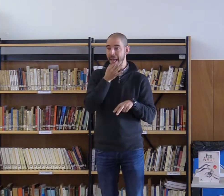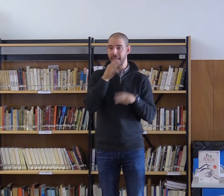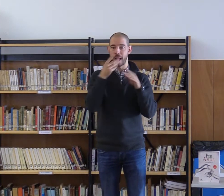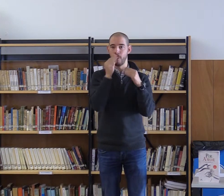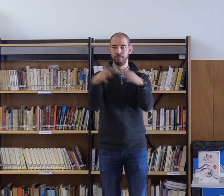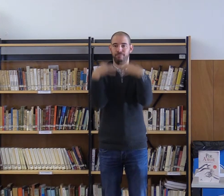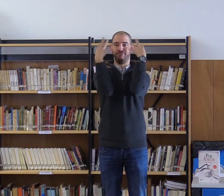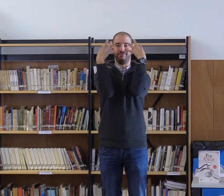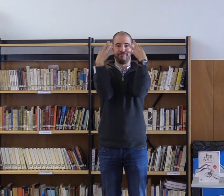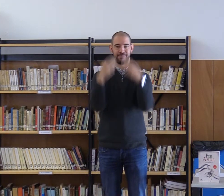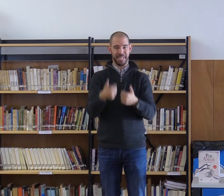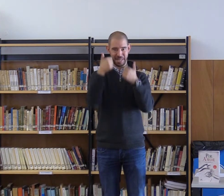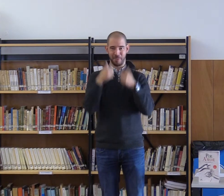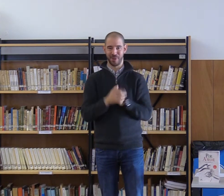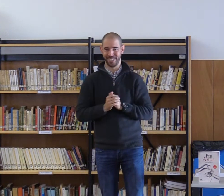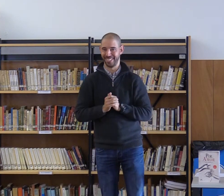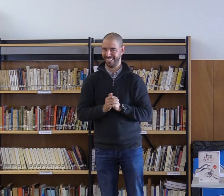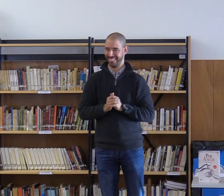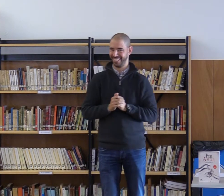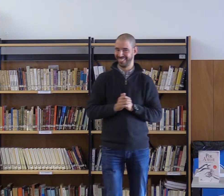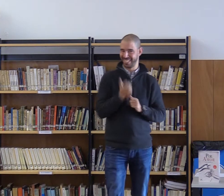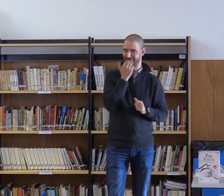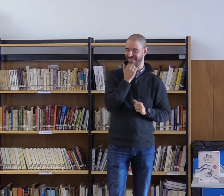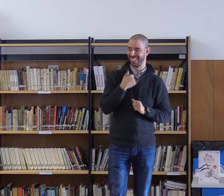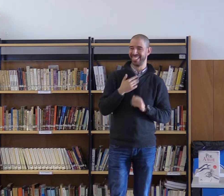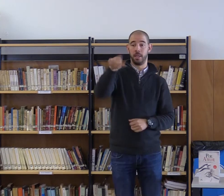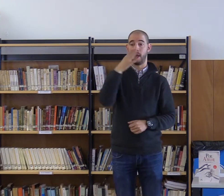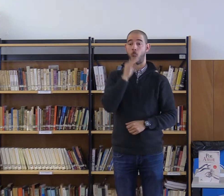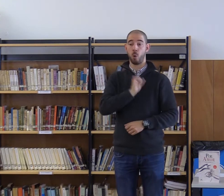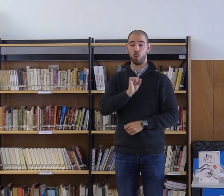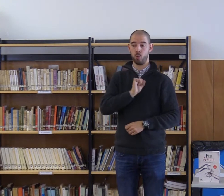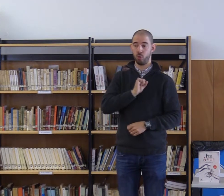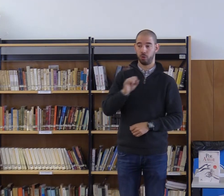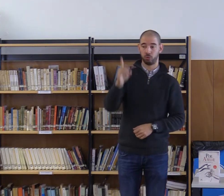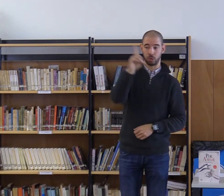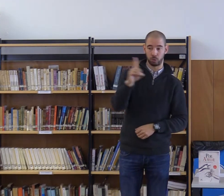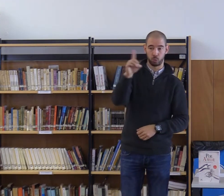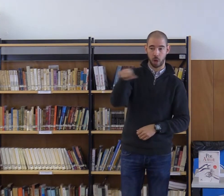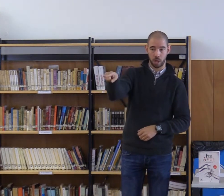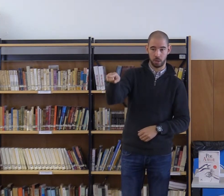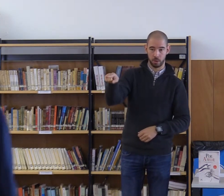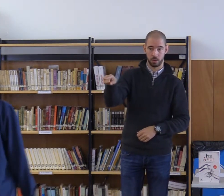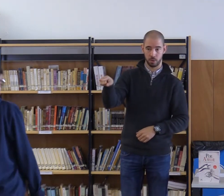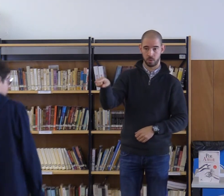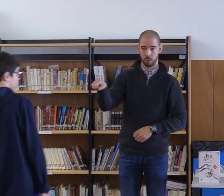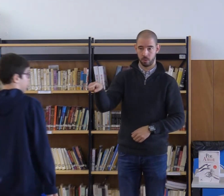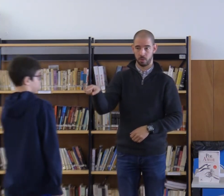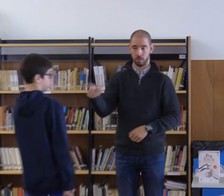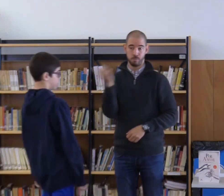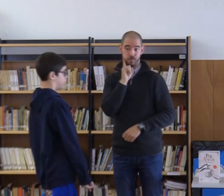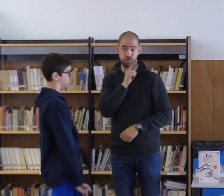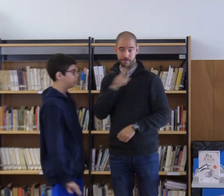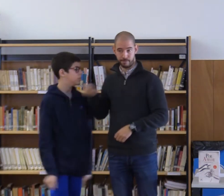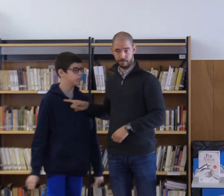Pronto, os alunos, vocês estavam assim a olhar para o chão, agora que eu a hora lhe dizer. Vocês olharam logo. O Miguel é meu aluno, está no sexto ano